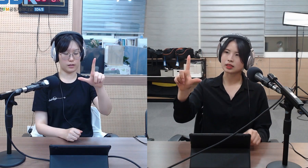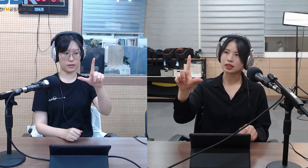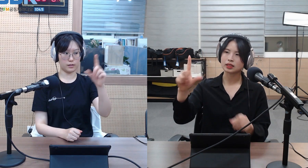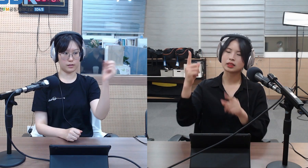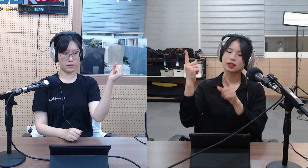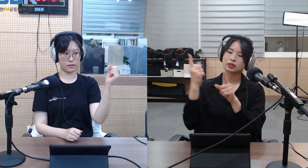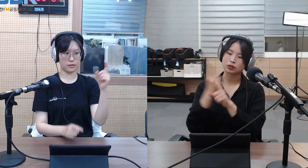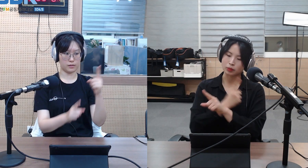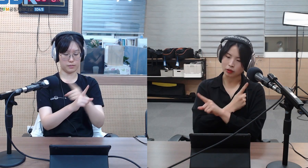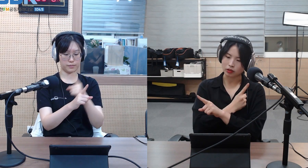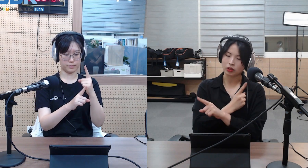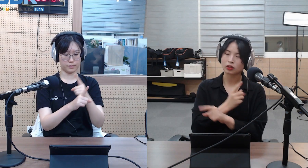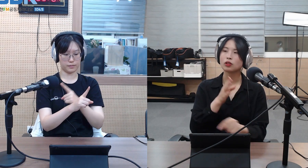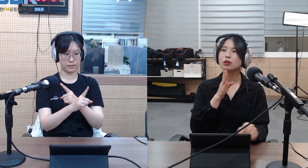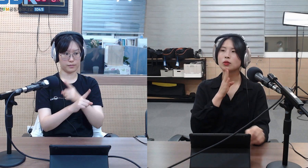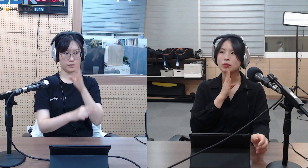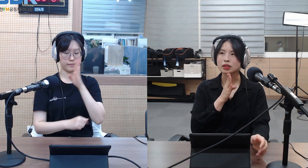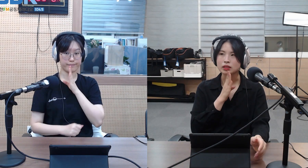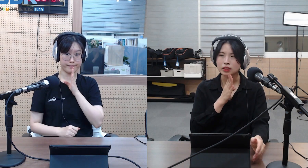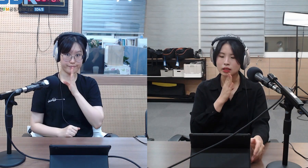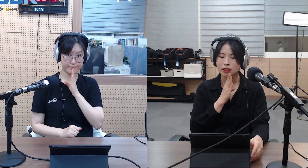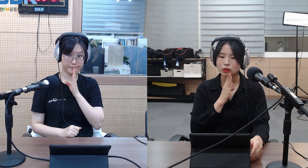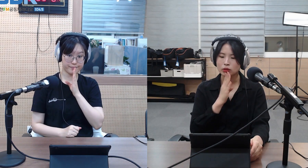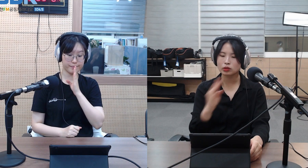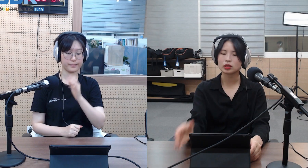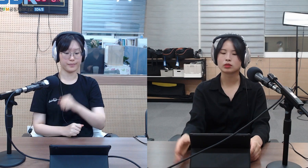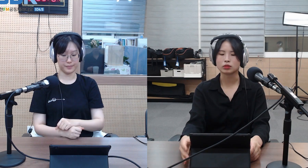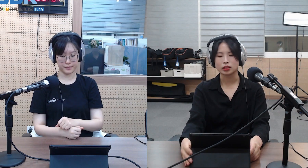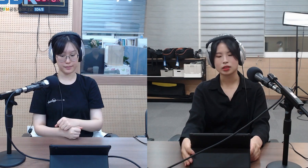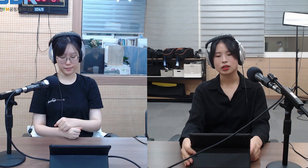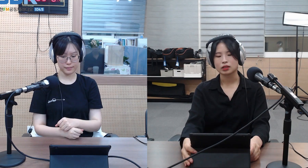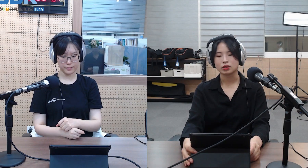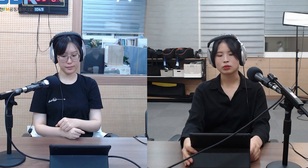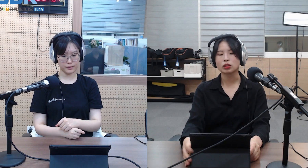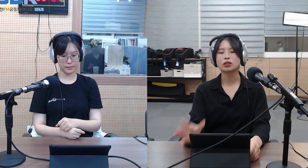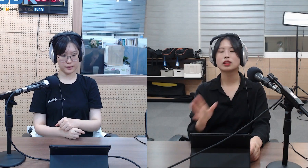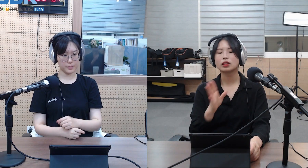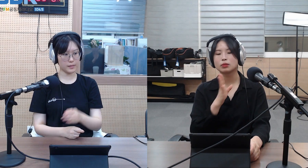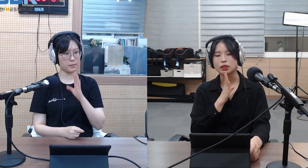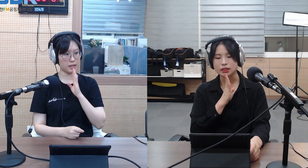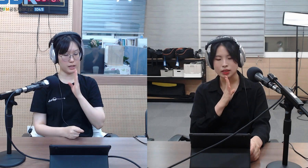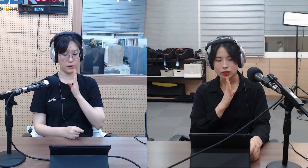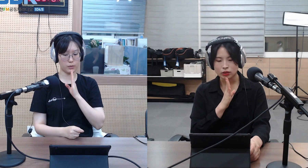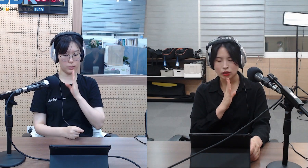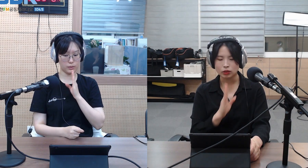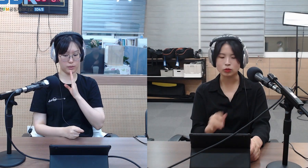라지 사이즈로 변경 맞으신가요? 라고. 그러면 네 맞아요 하고